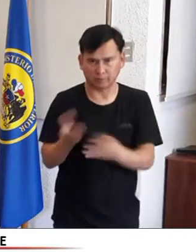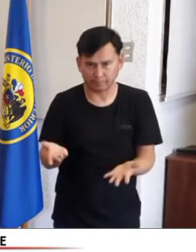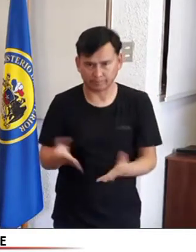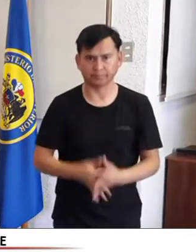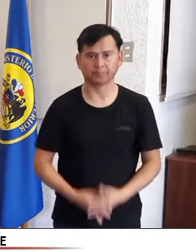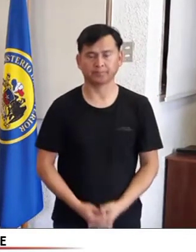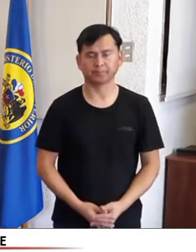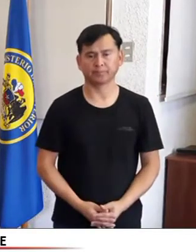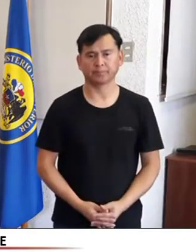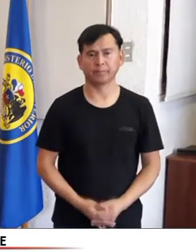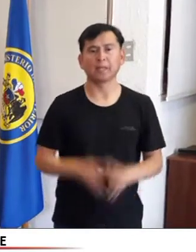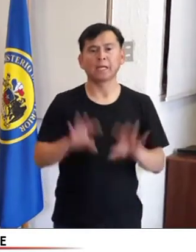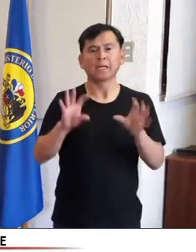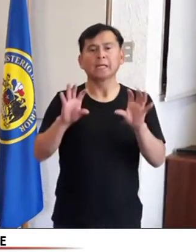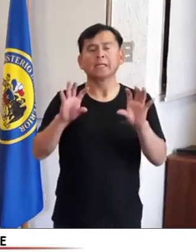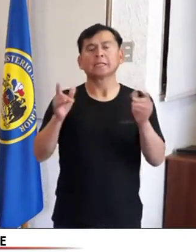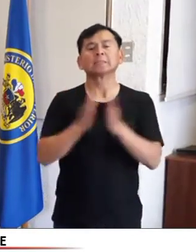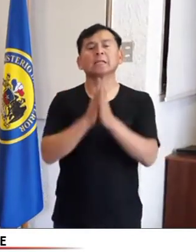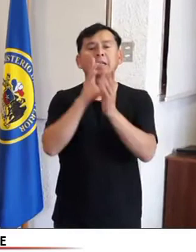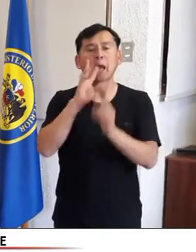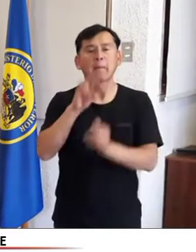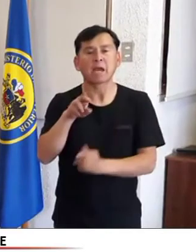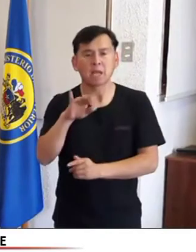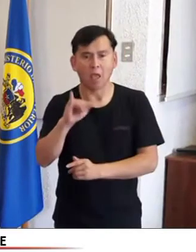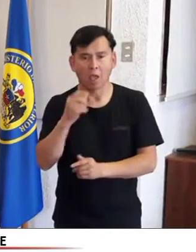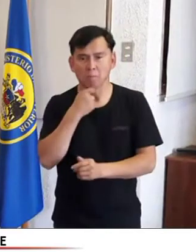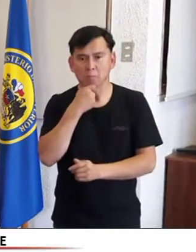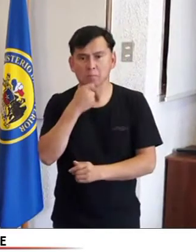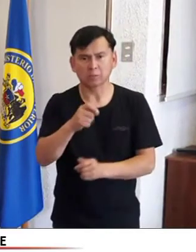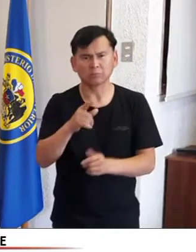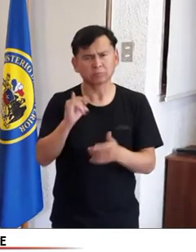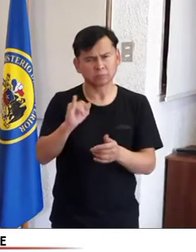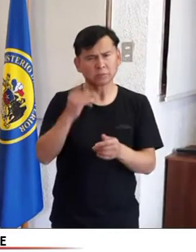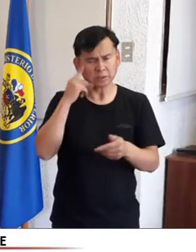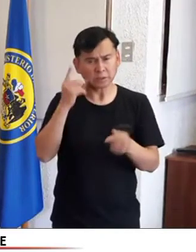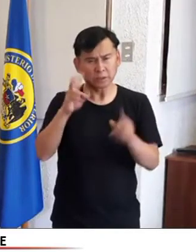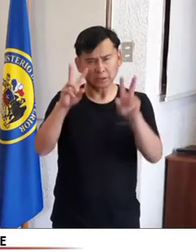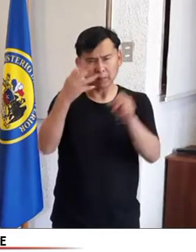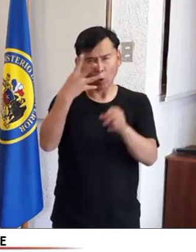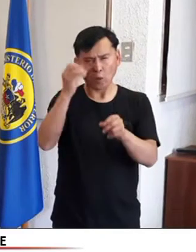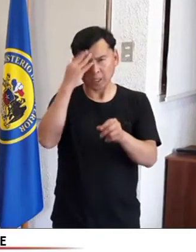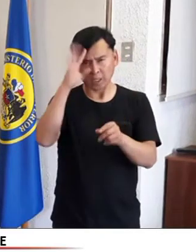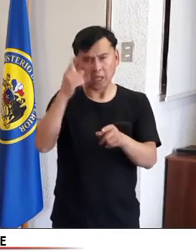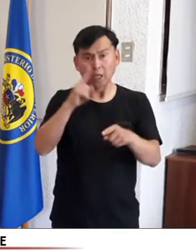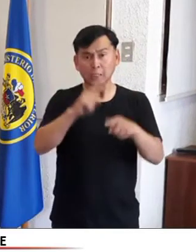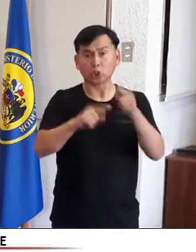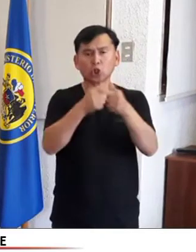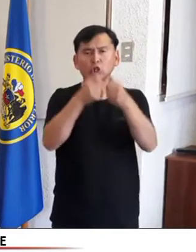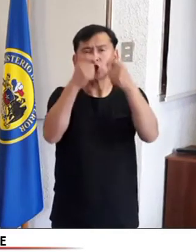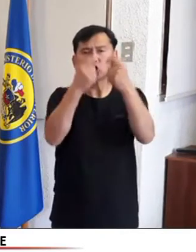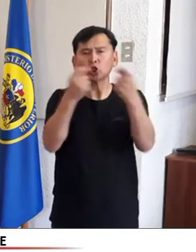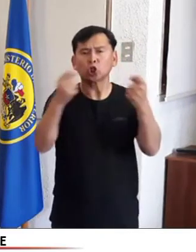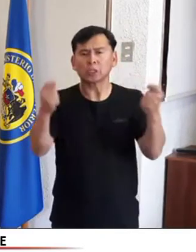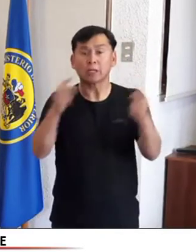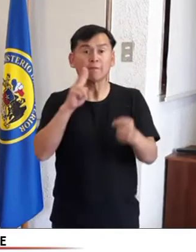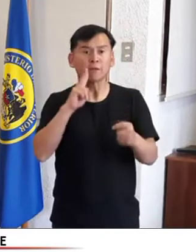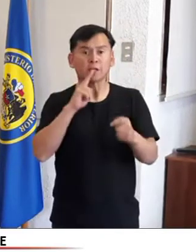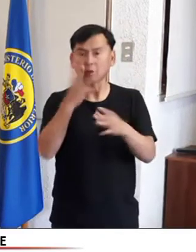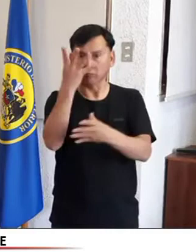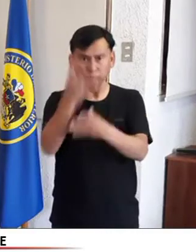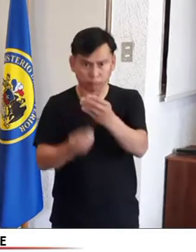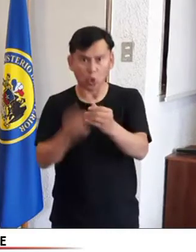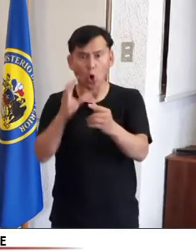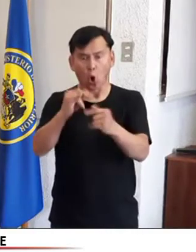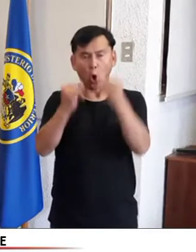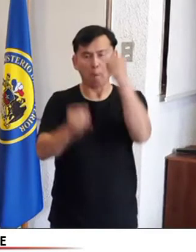productivos. Radio Santa María. Efectivamente, ¿se levantará la medida de cuarentena territorial para Tortel este viernes o se cumplirá